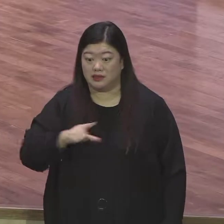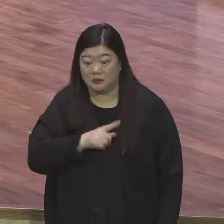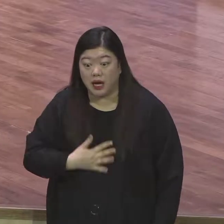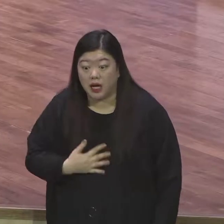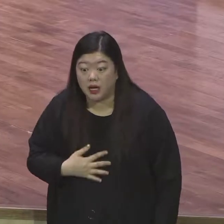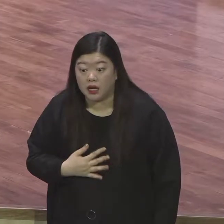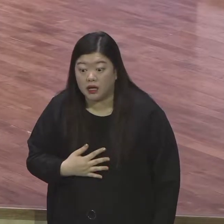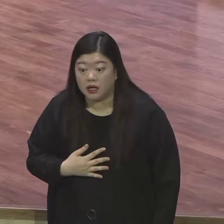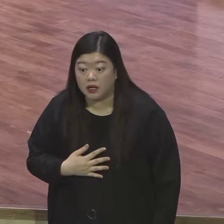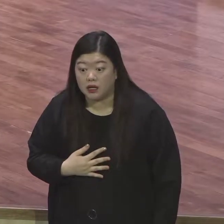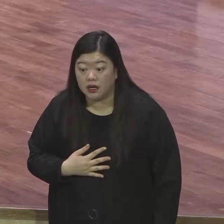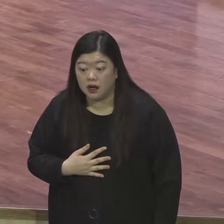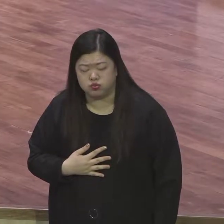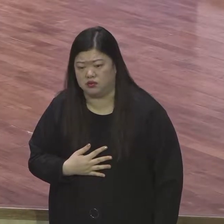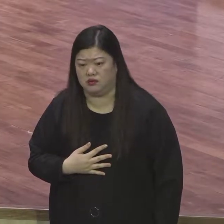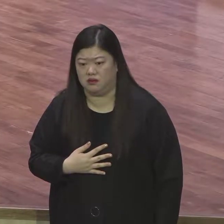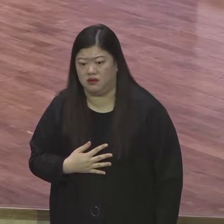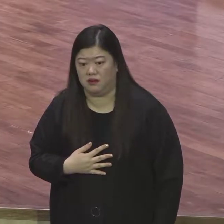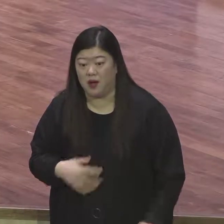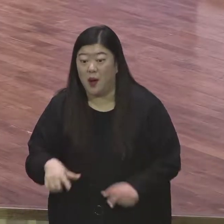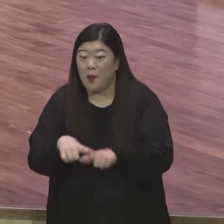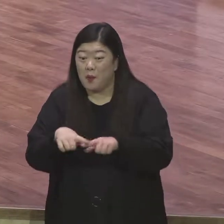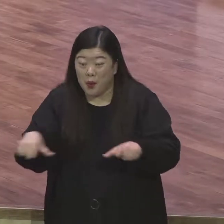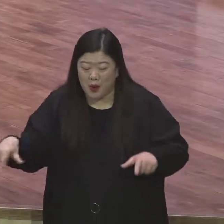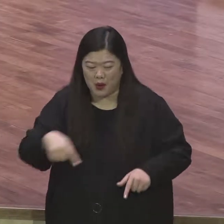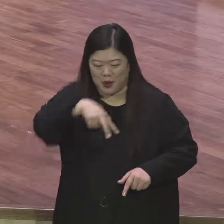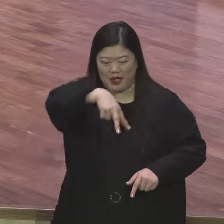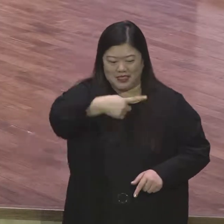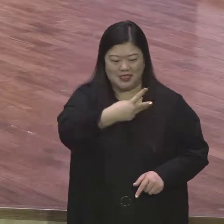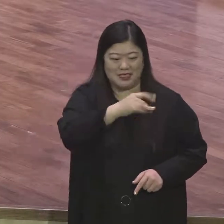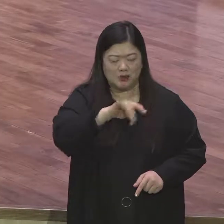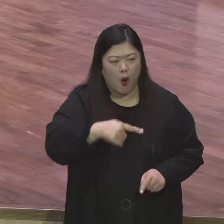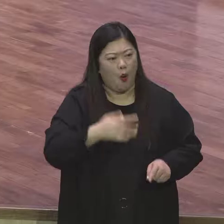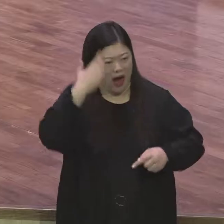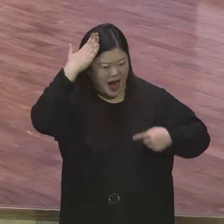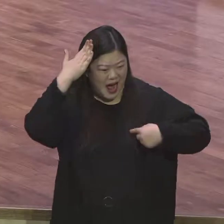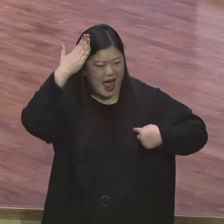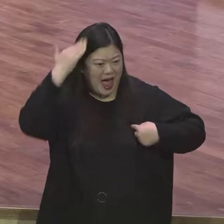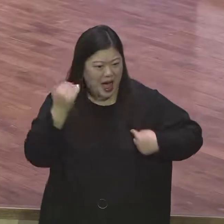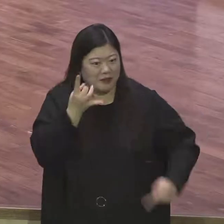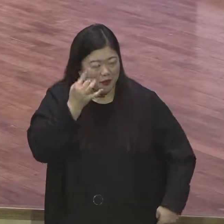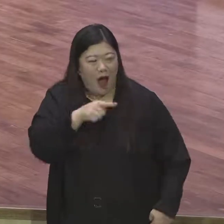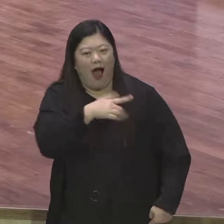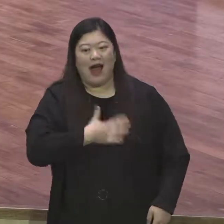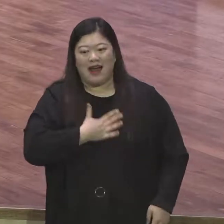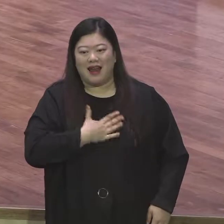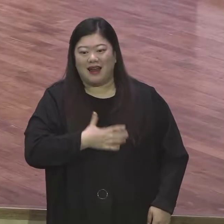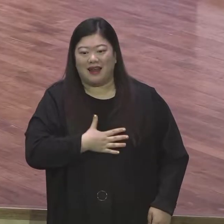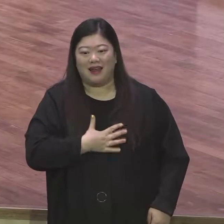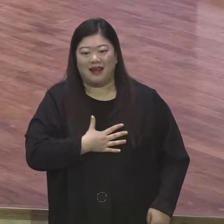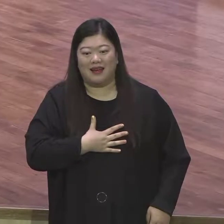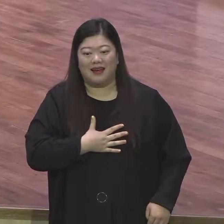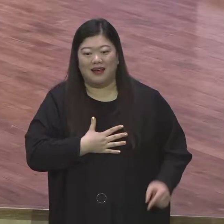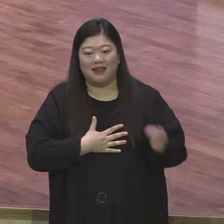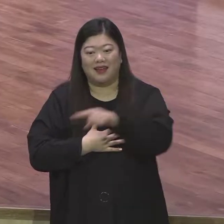조나단 에이브라는 이 사람은요, 이 스티브 잡스가 생각하는 모든 것들을